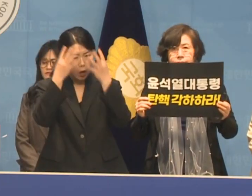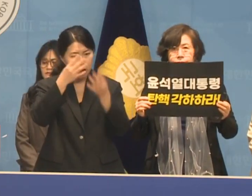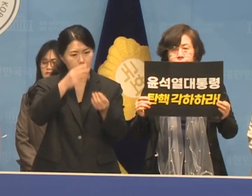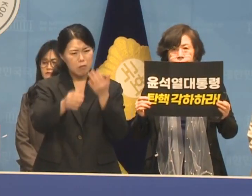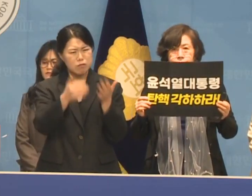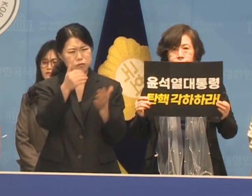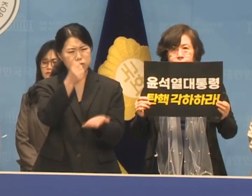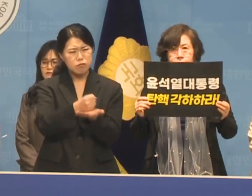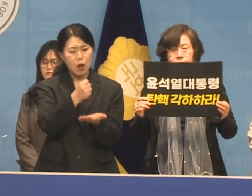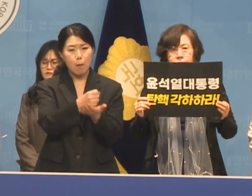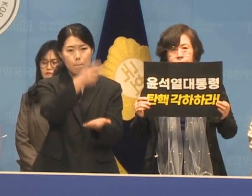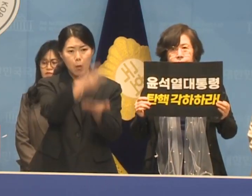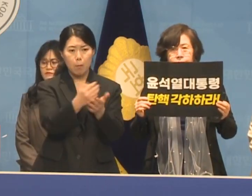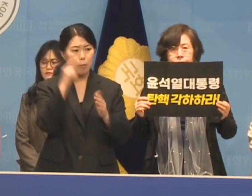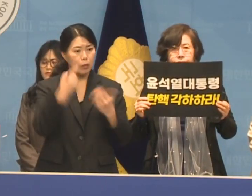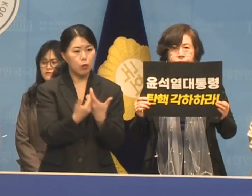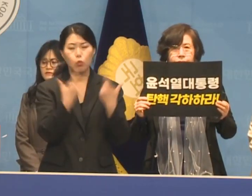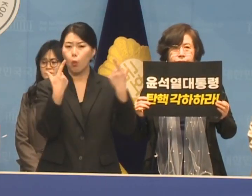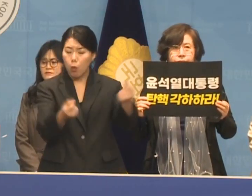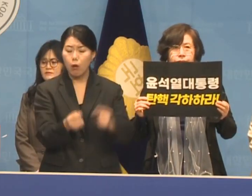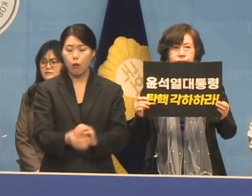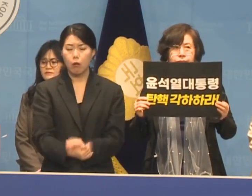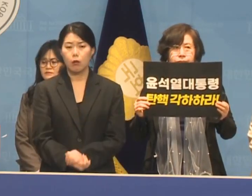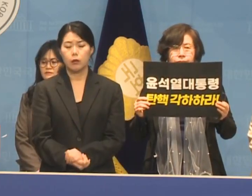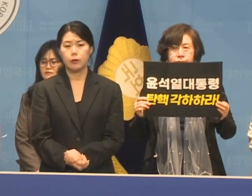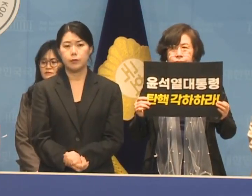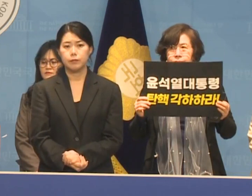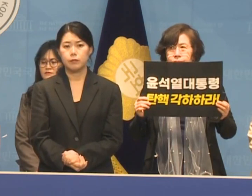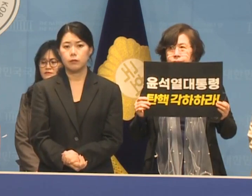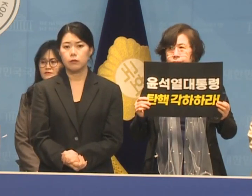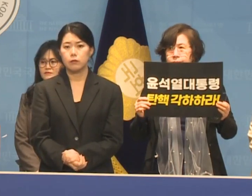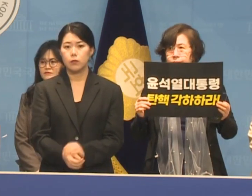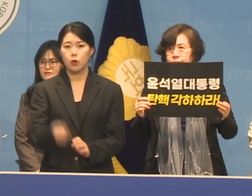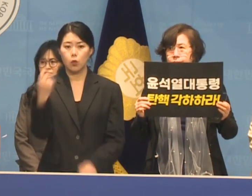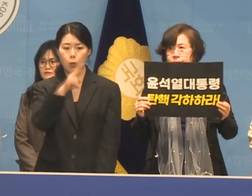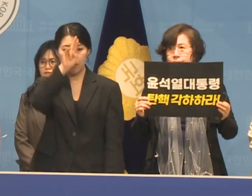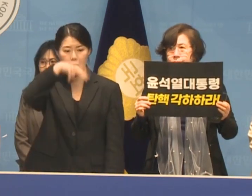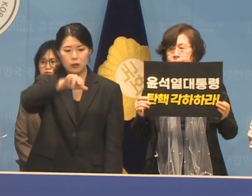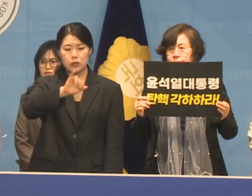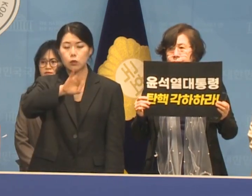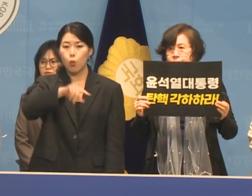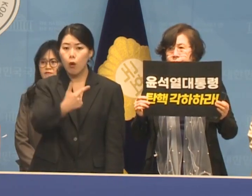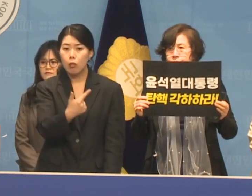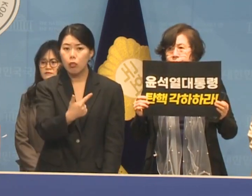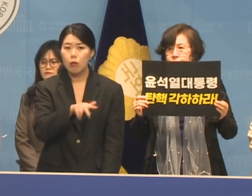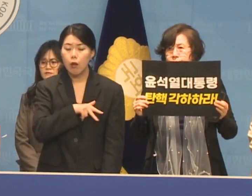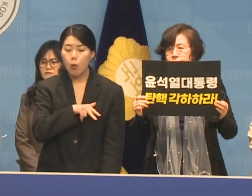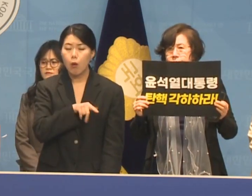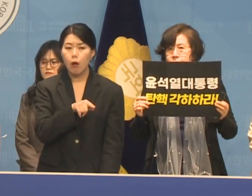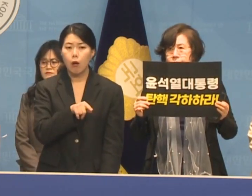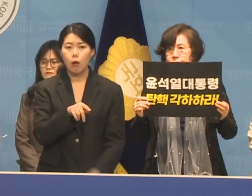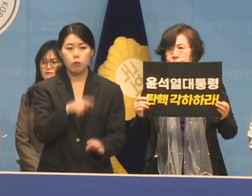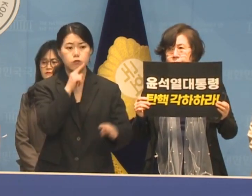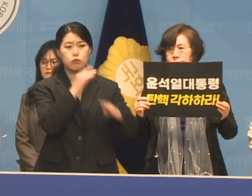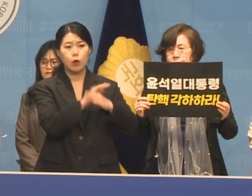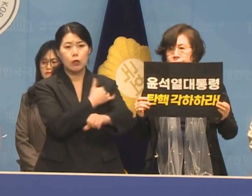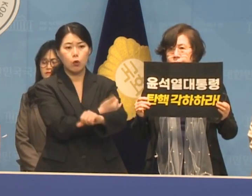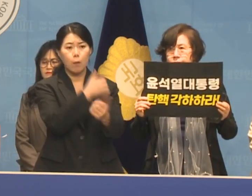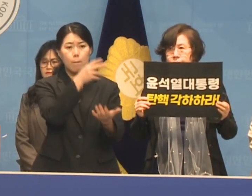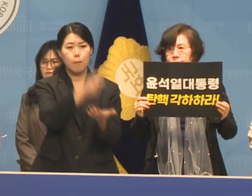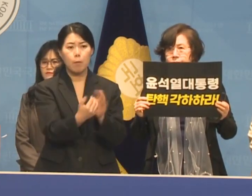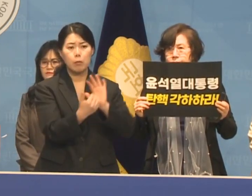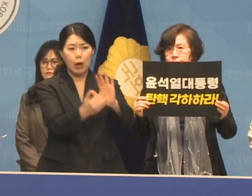법을 반대하는 것과 똑같습니다. 자, 심지어 박지원 같은 자들은 북한 인권법을 저지한